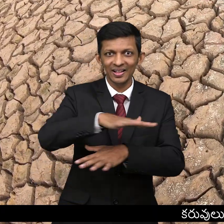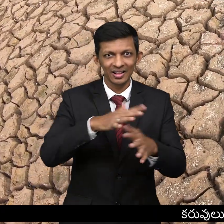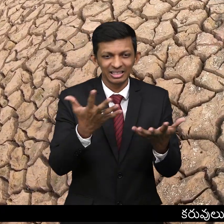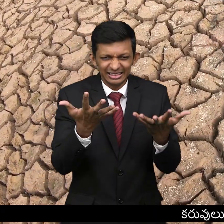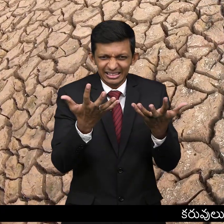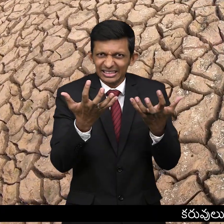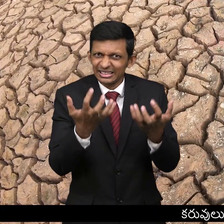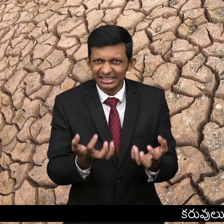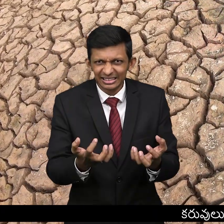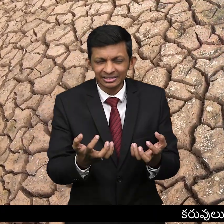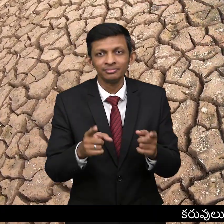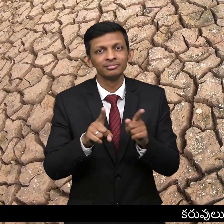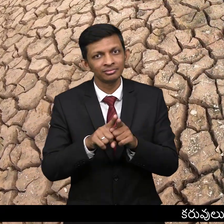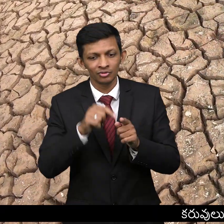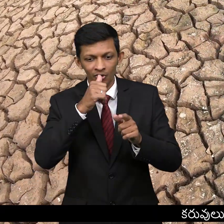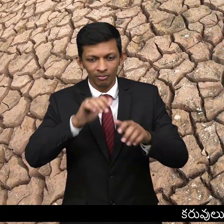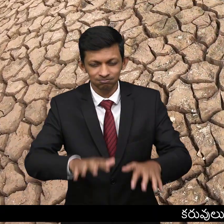కరువులు మరియు వరదలు.